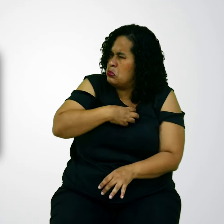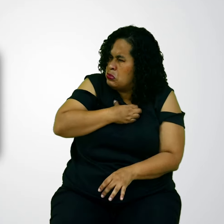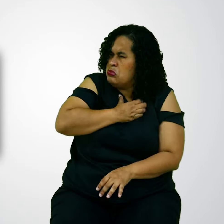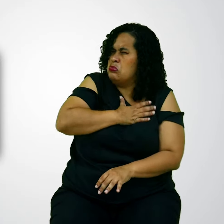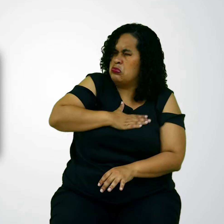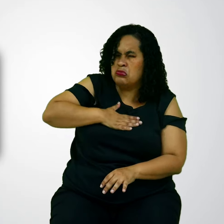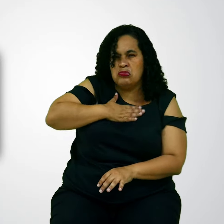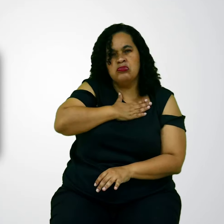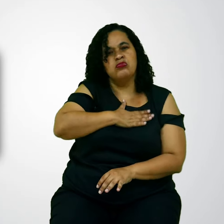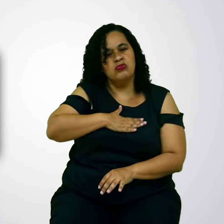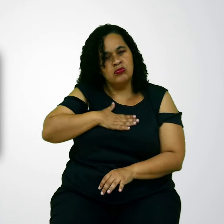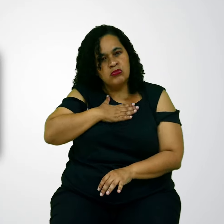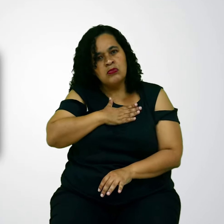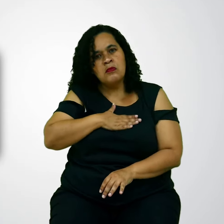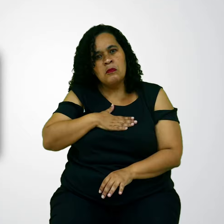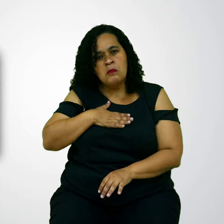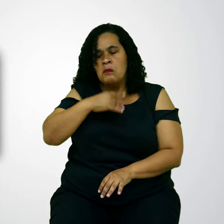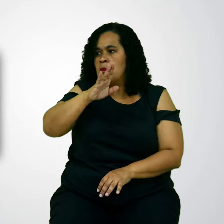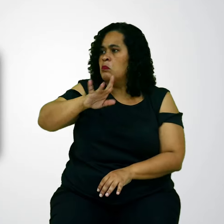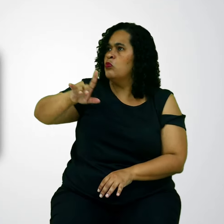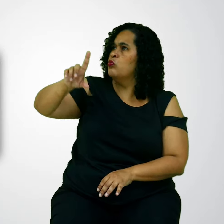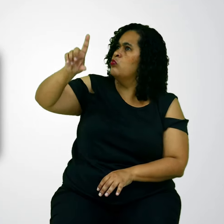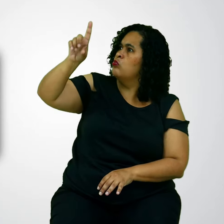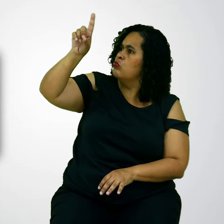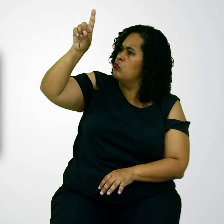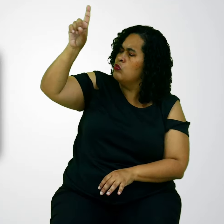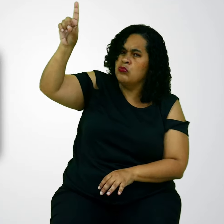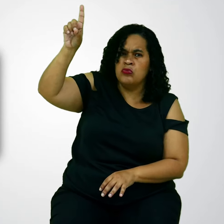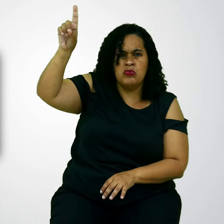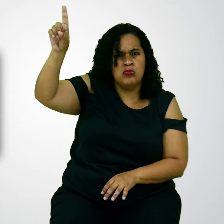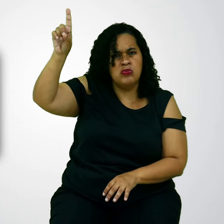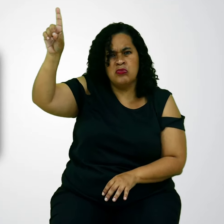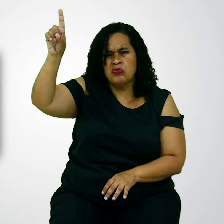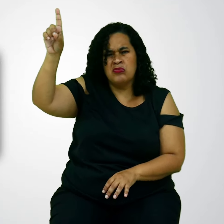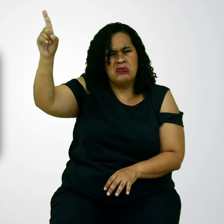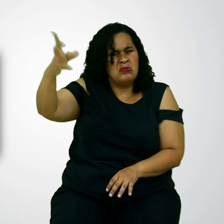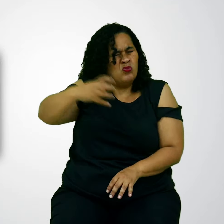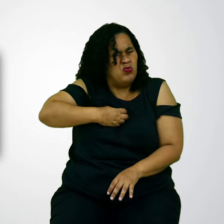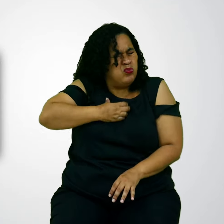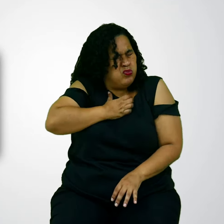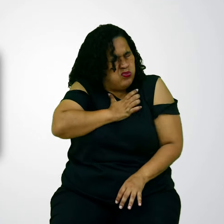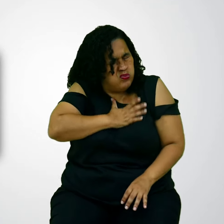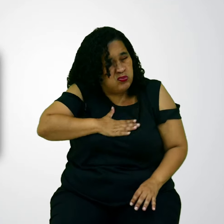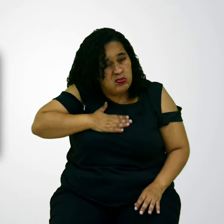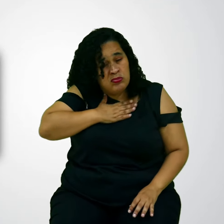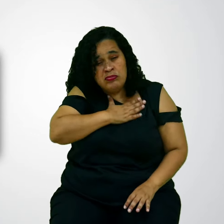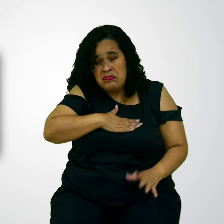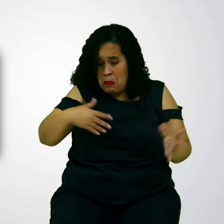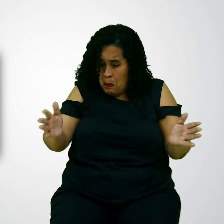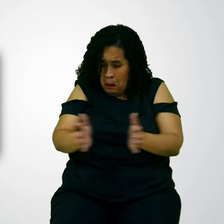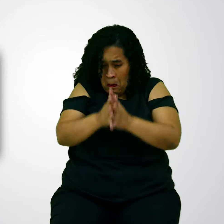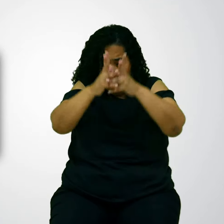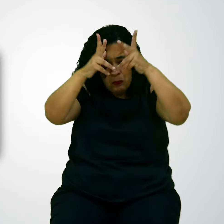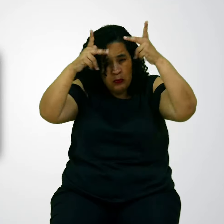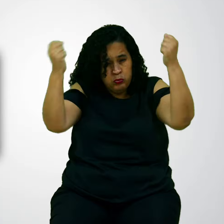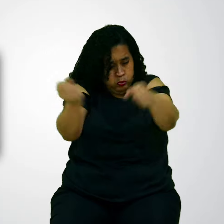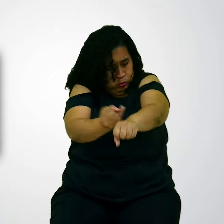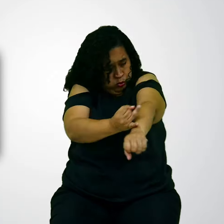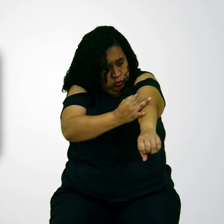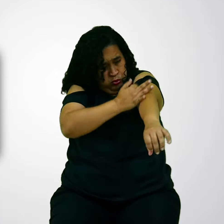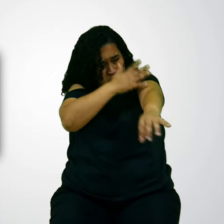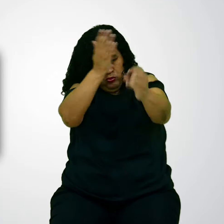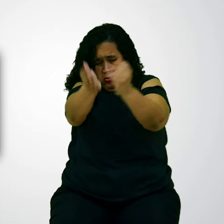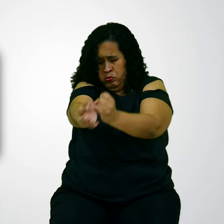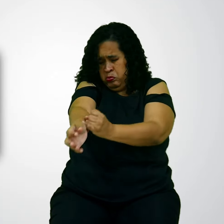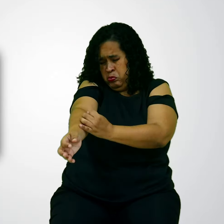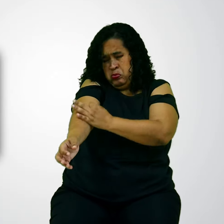Meu Deus, que coisa, um senso de presença de Deus extraordinário. Irmãos sendo revestidos, irmãs sendo